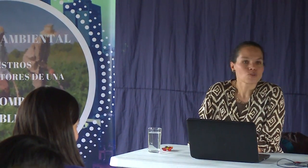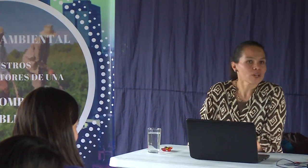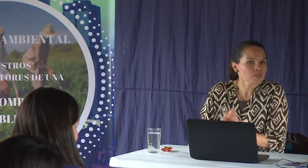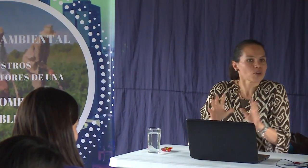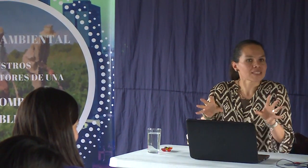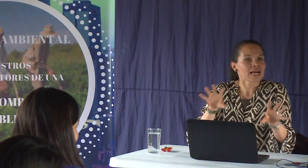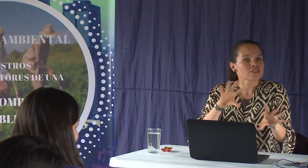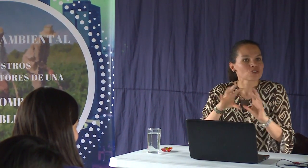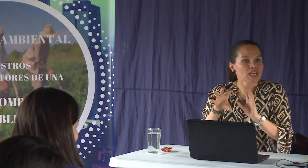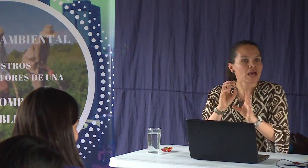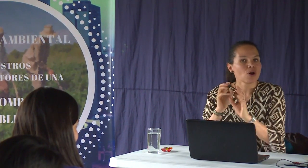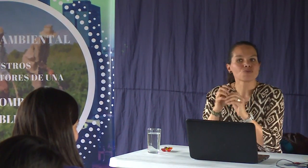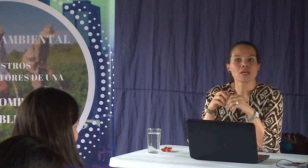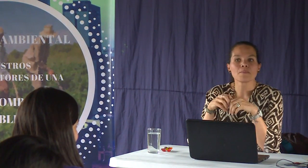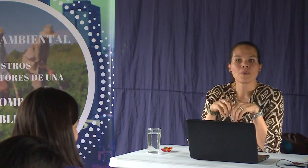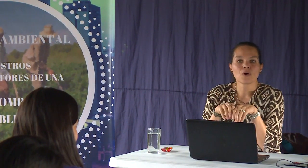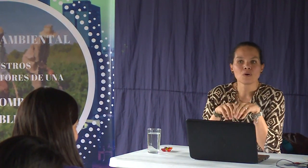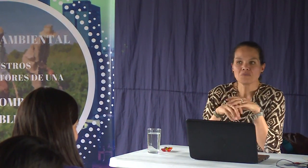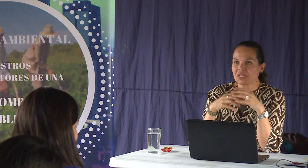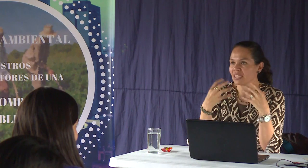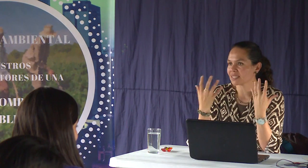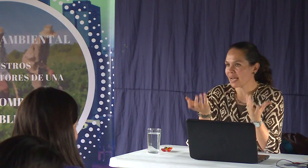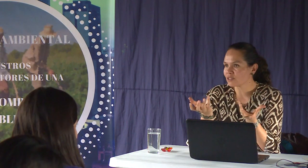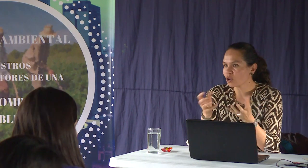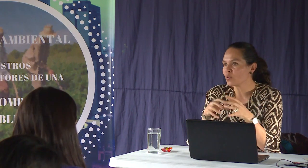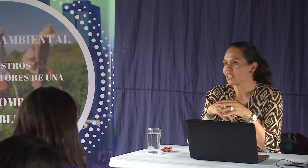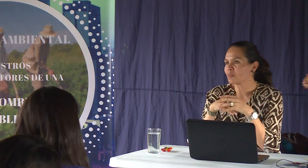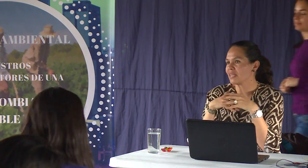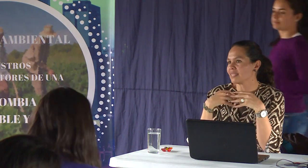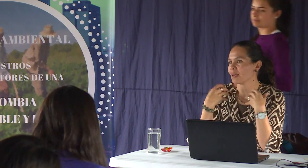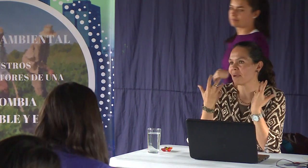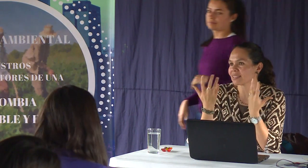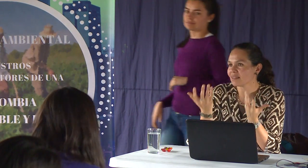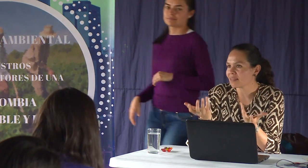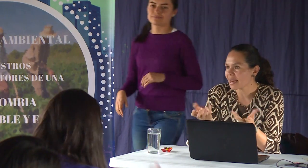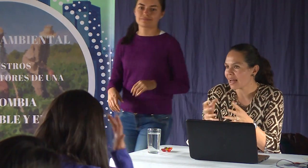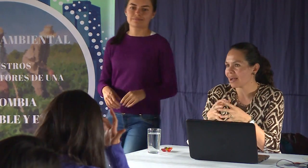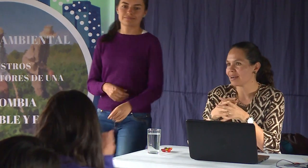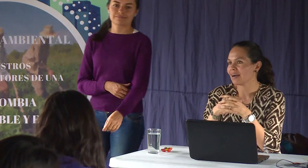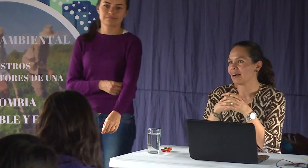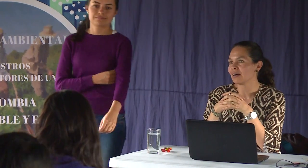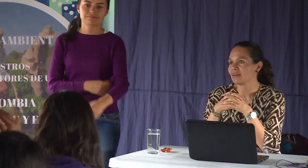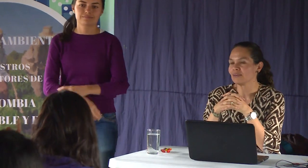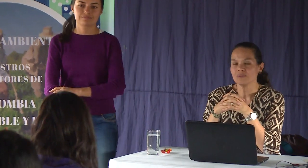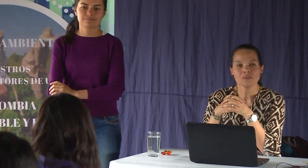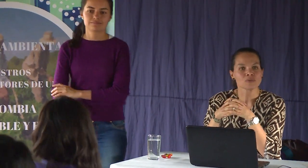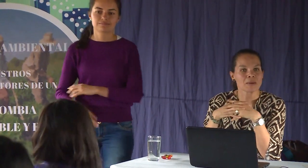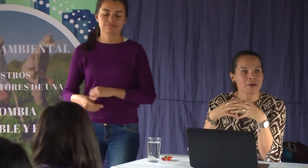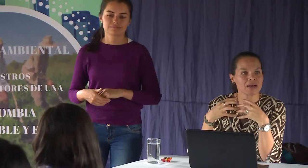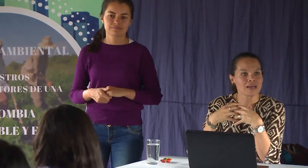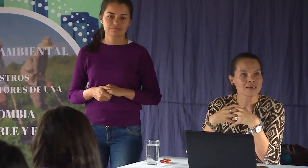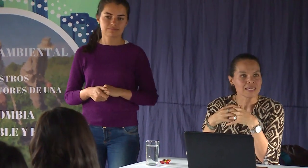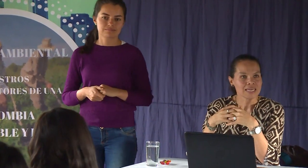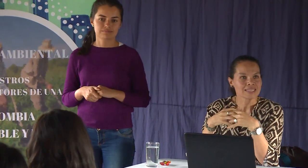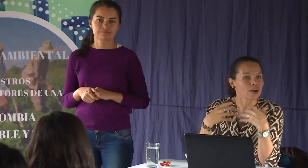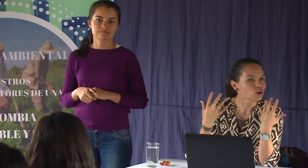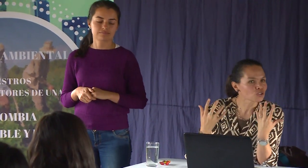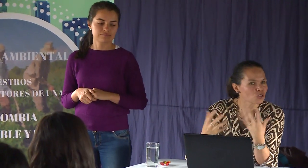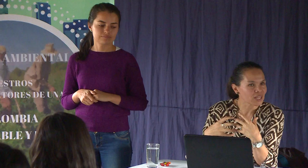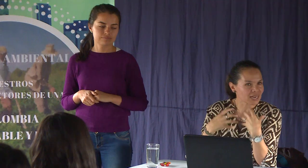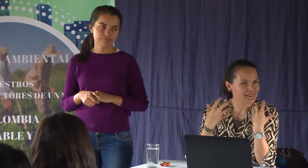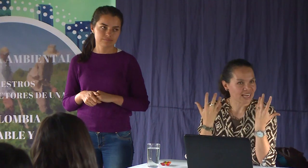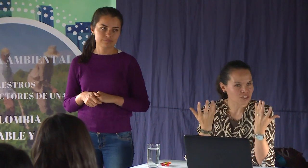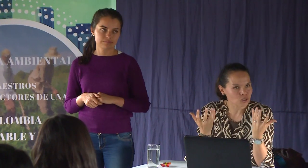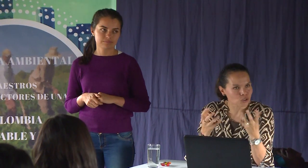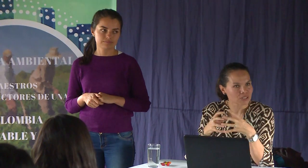Y el turismo está asociado a un tiempo de descanso, a una experiencia placentera, a un tema de